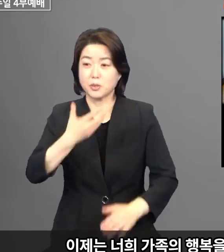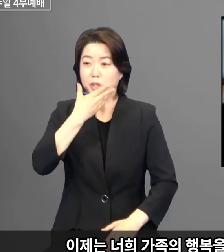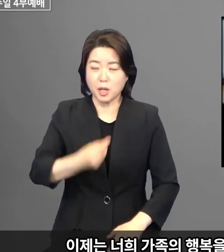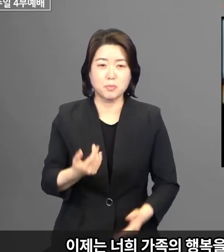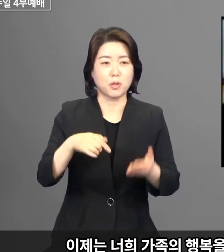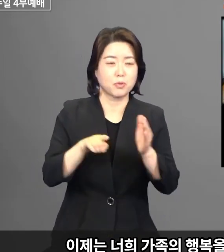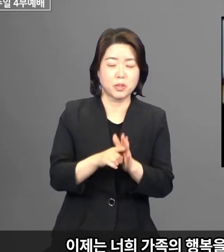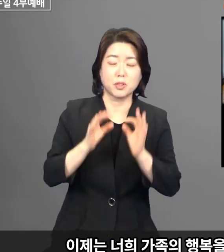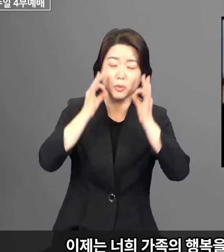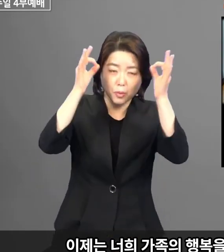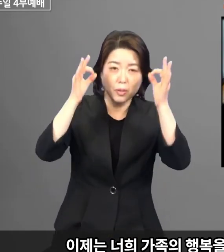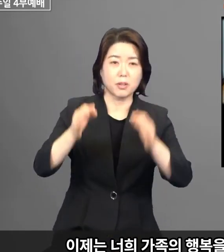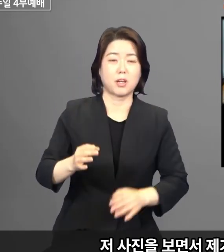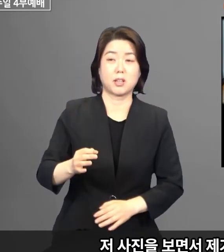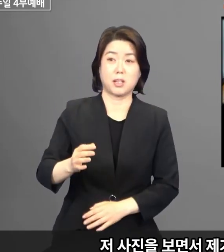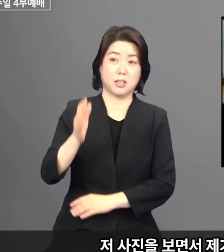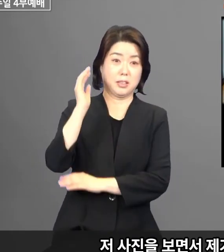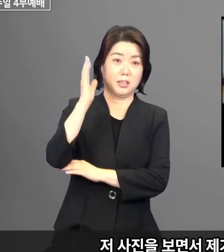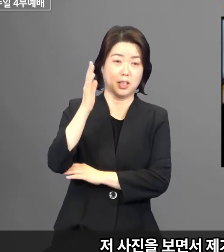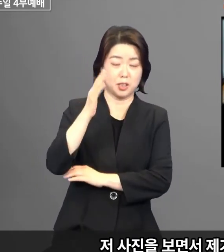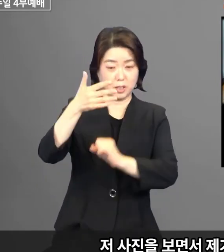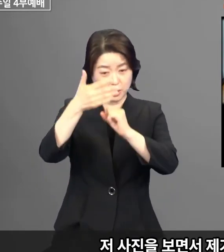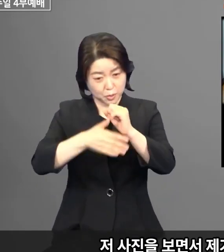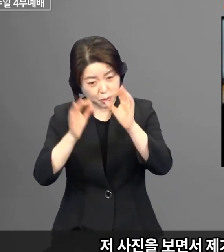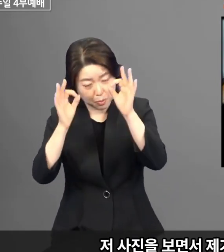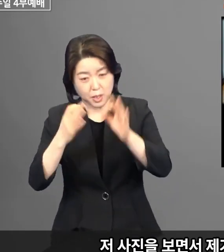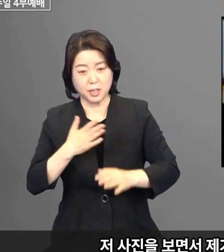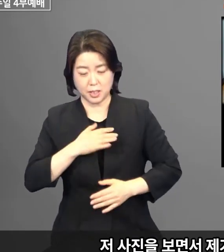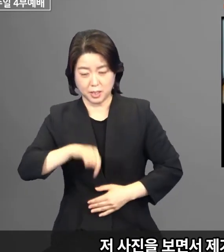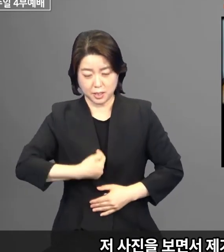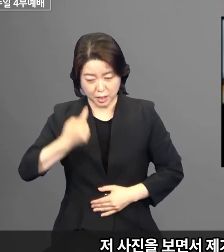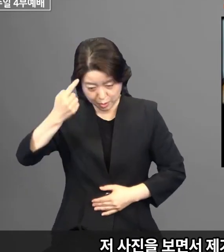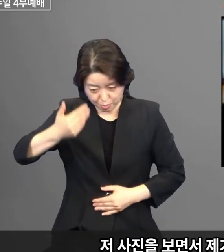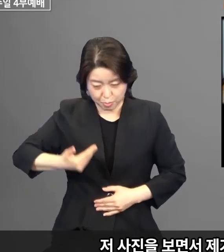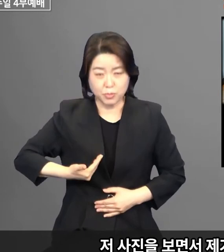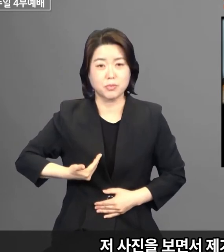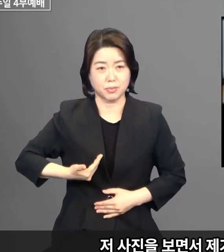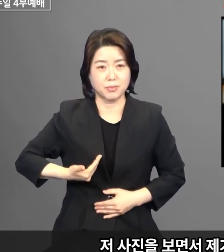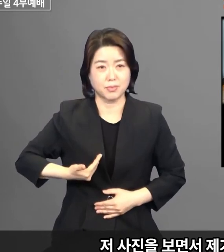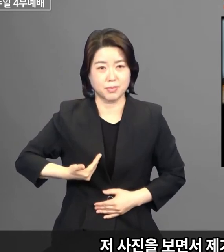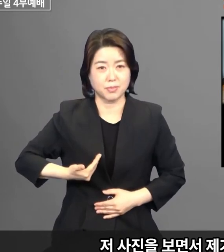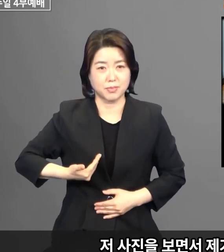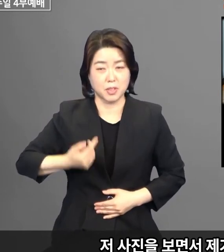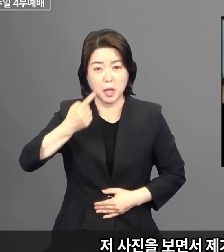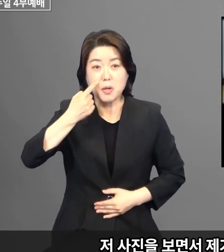위해 노력하라는 이야기를 저 사진을 보면서 제가 제 자신에게 합니다.